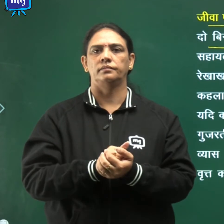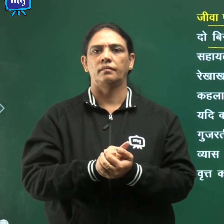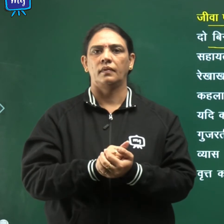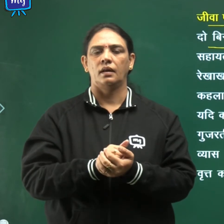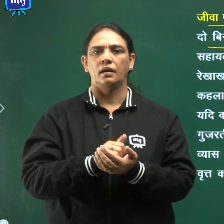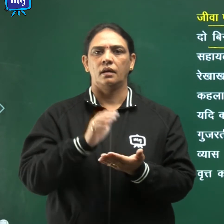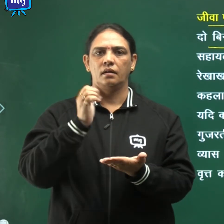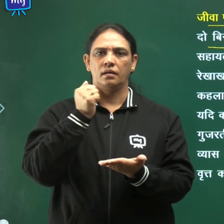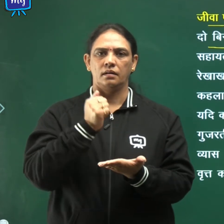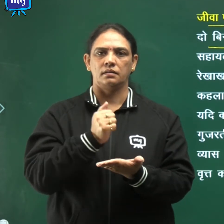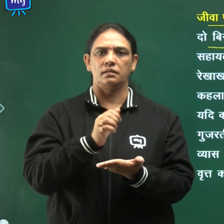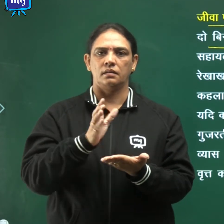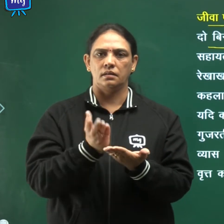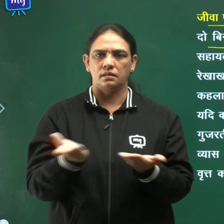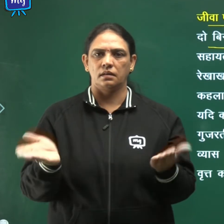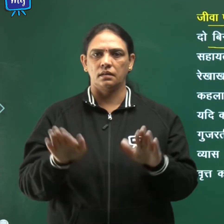स्थित